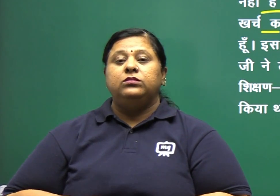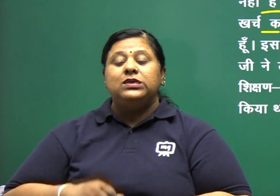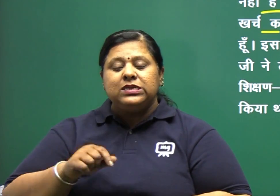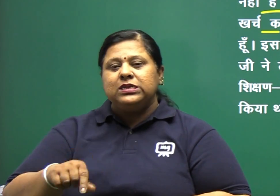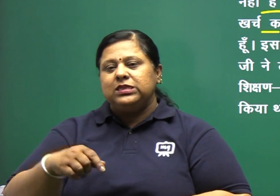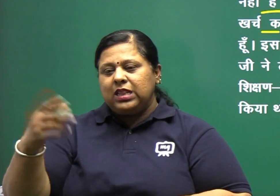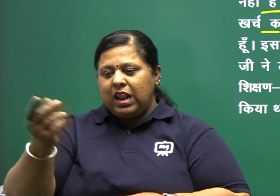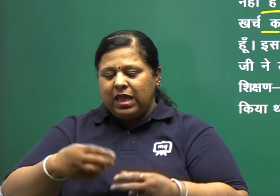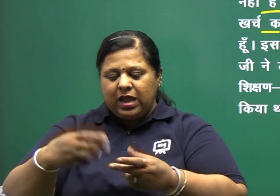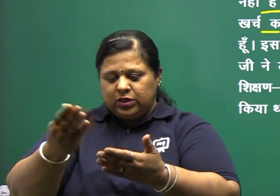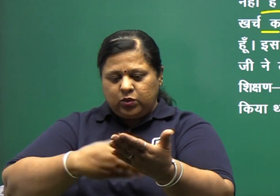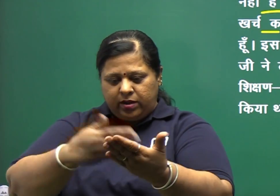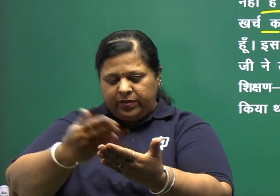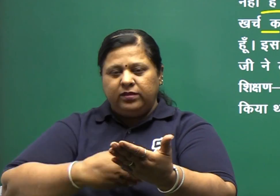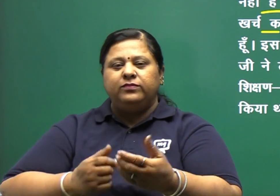इस लेखा जोखा में